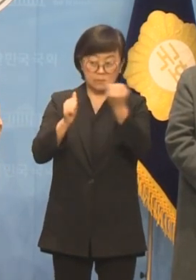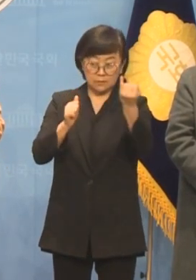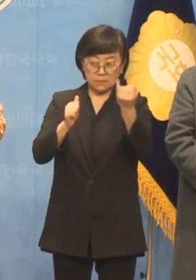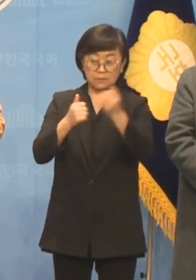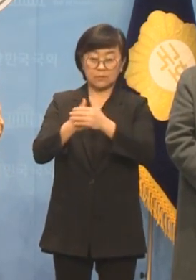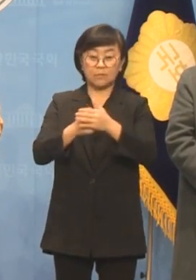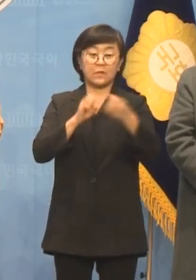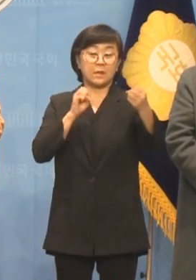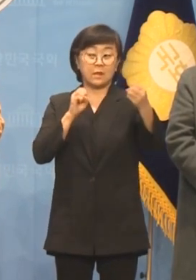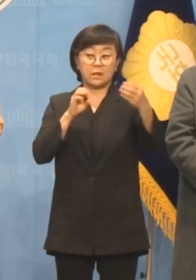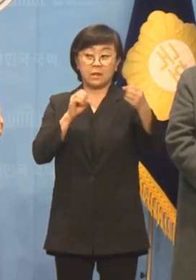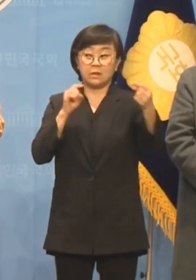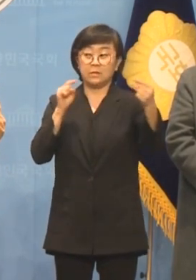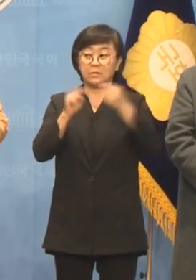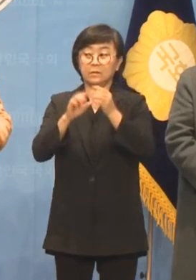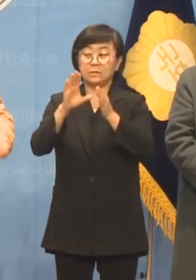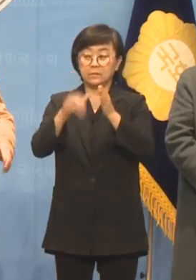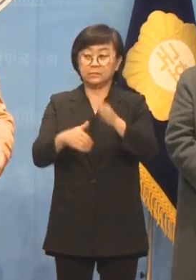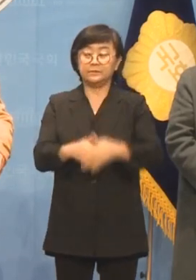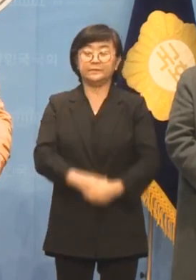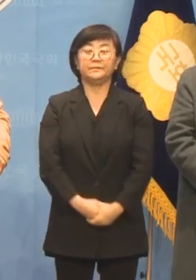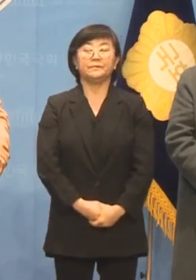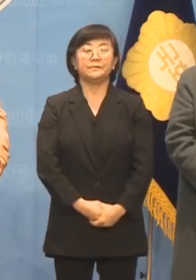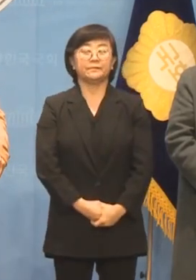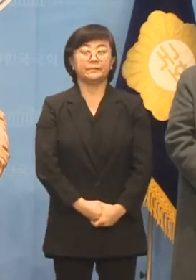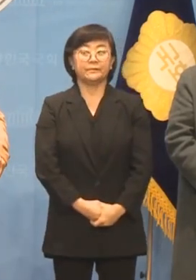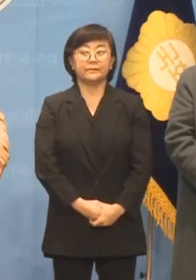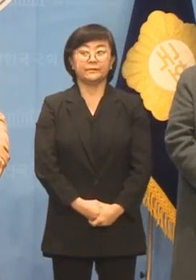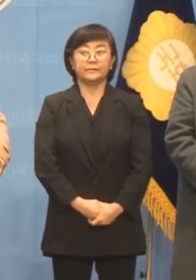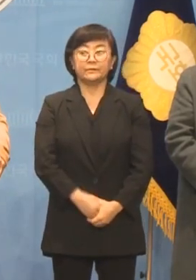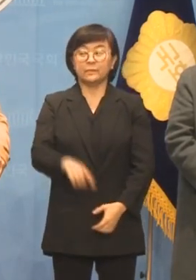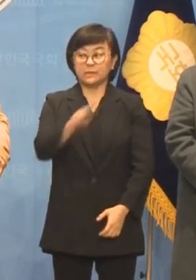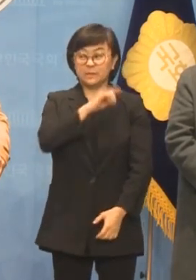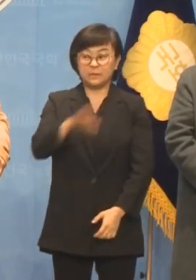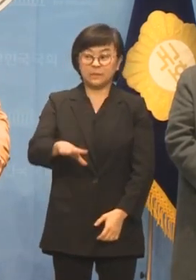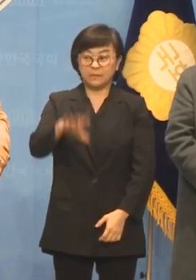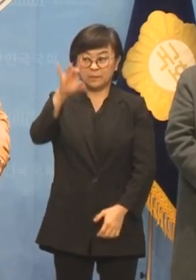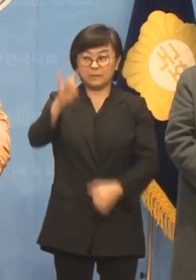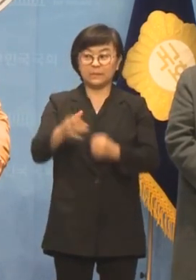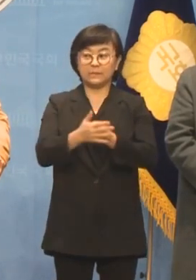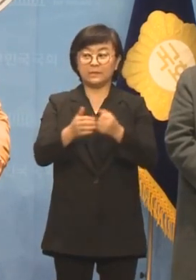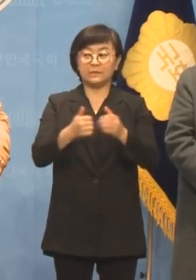이렇게 소통을 하는 과정에서 제일 먼저